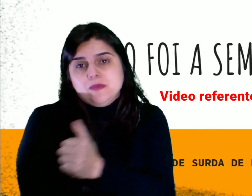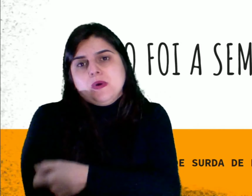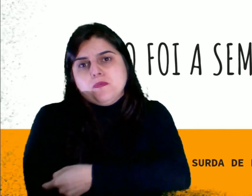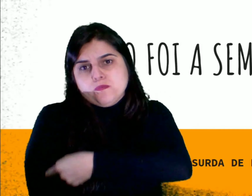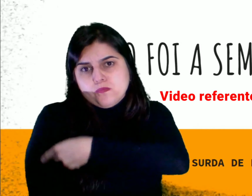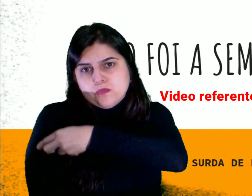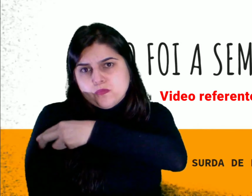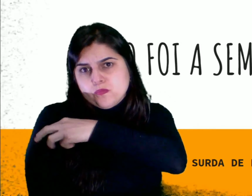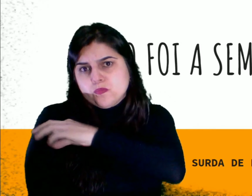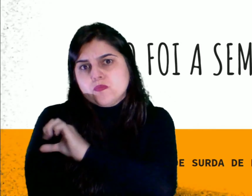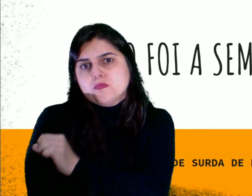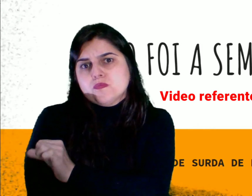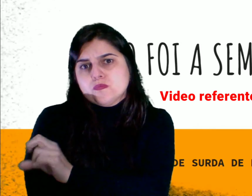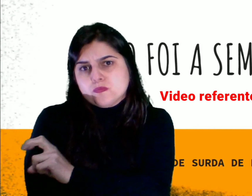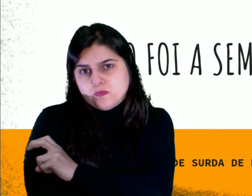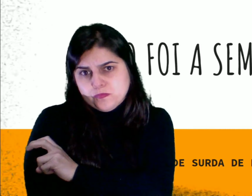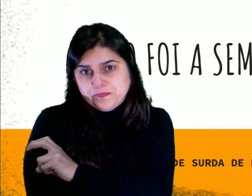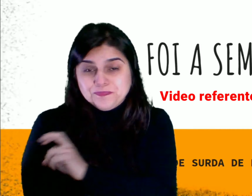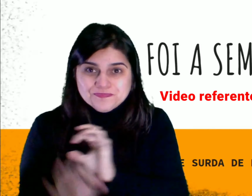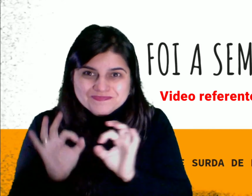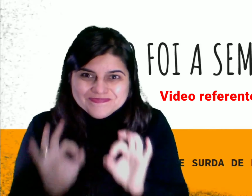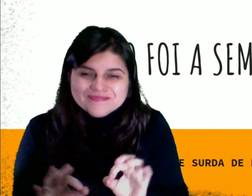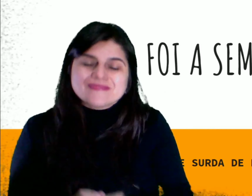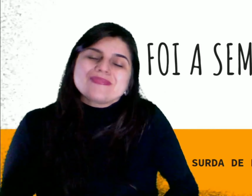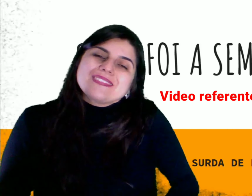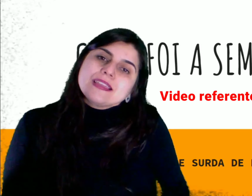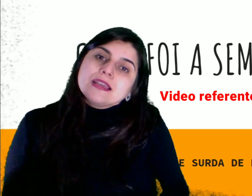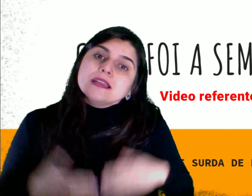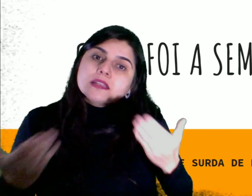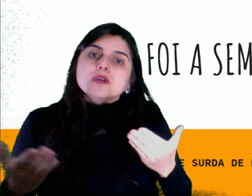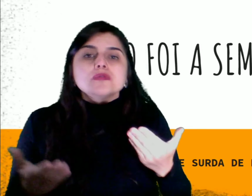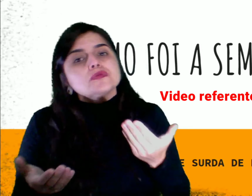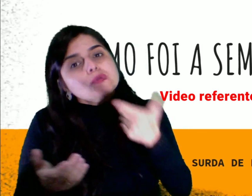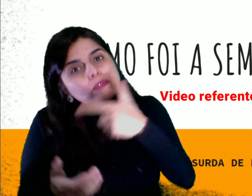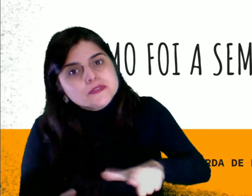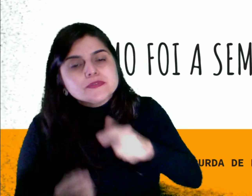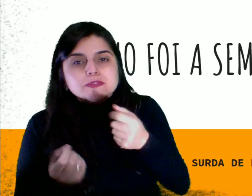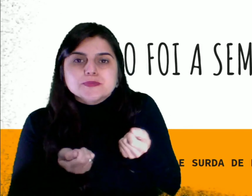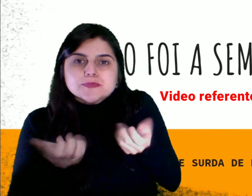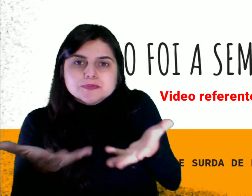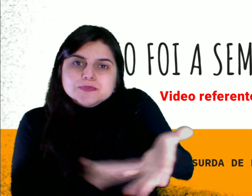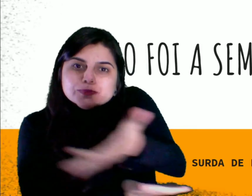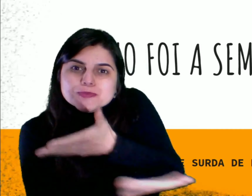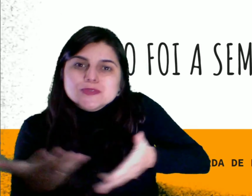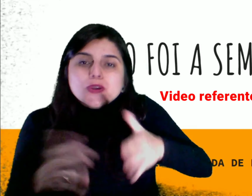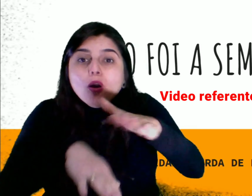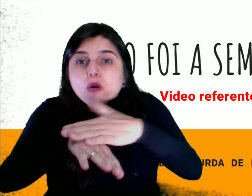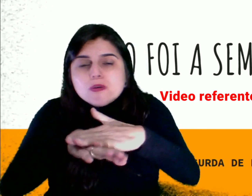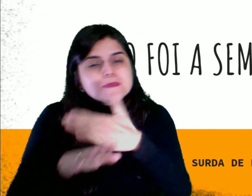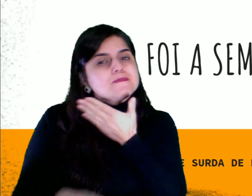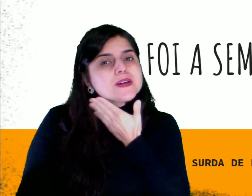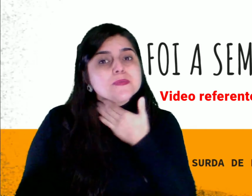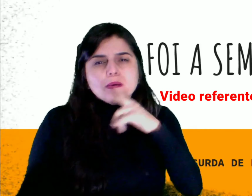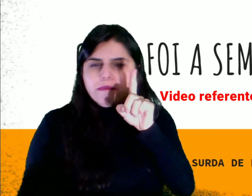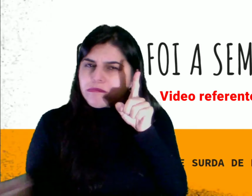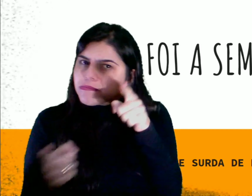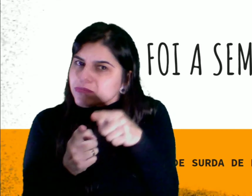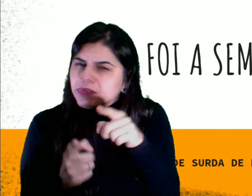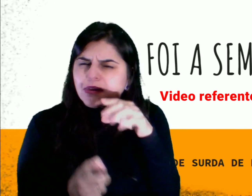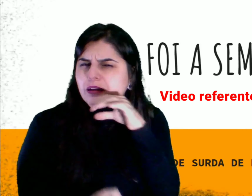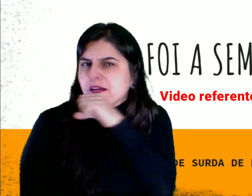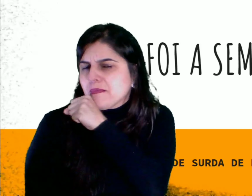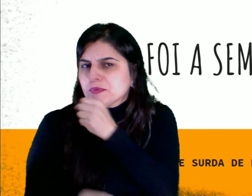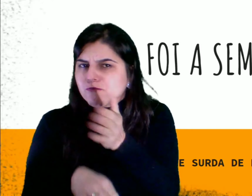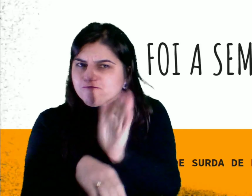pais que têm filhos surdos ou pais surdos com filhos surdos que estudam na Prefeitura de Curitiba.